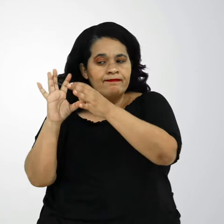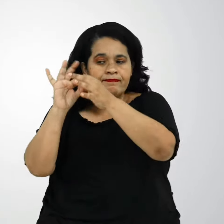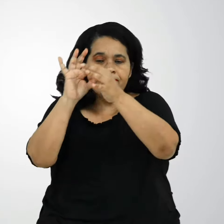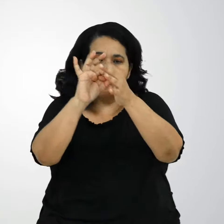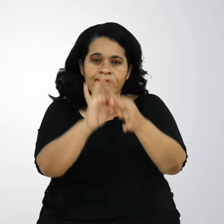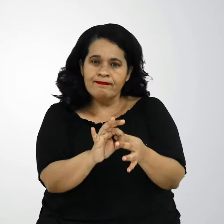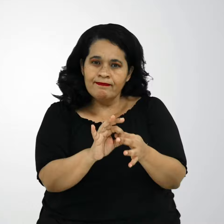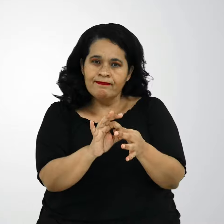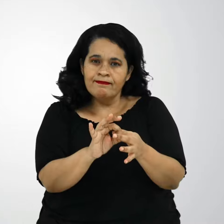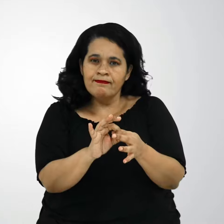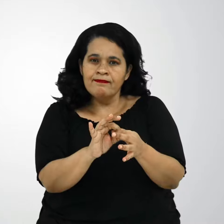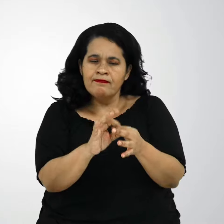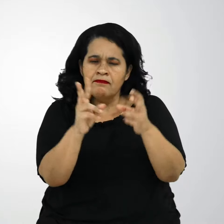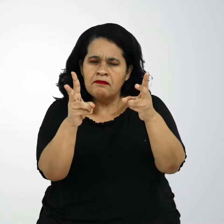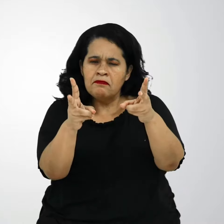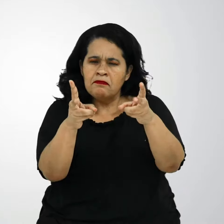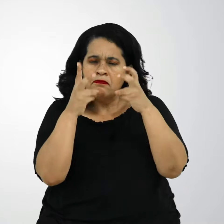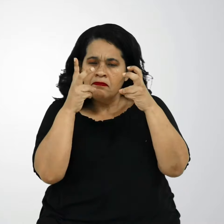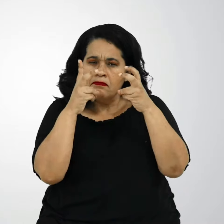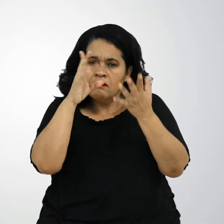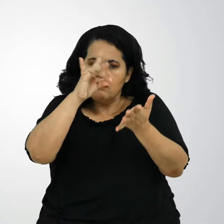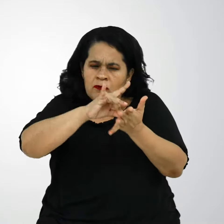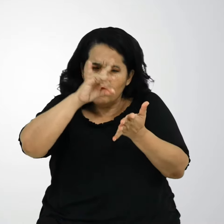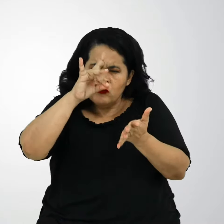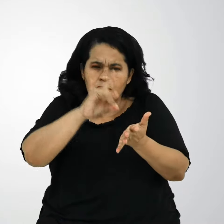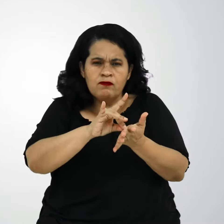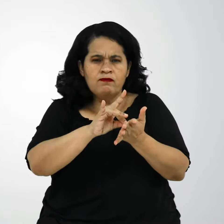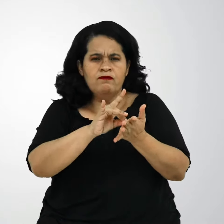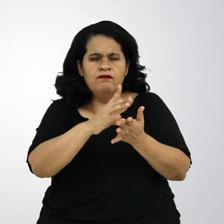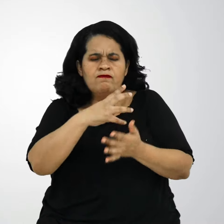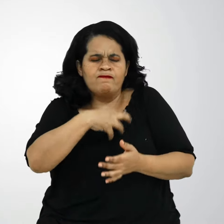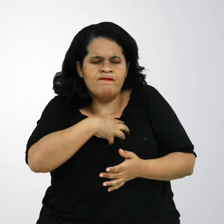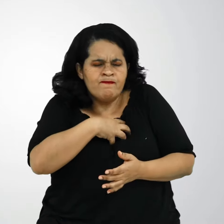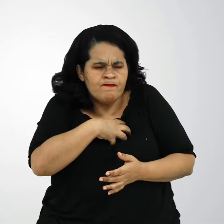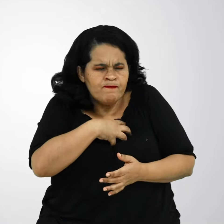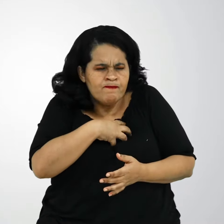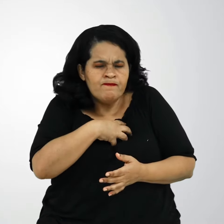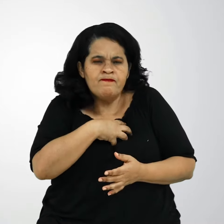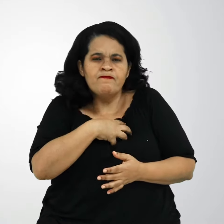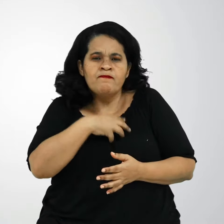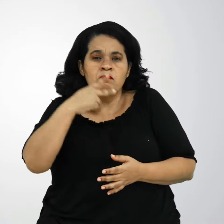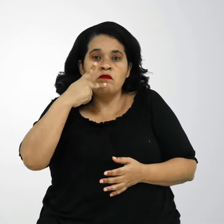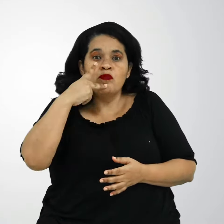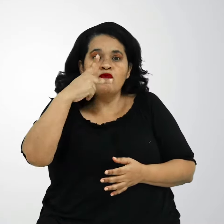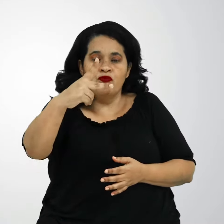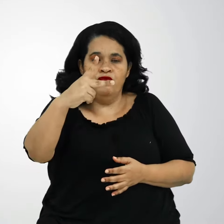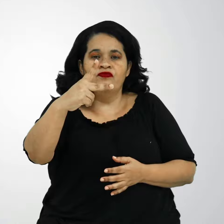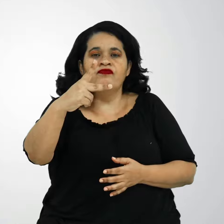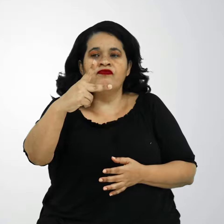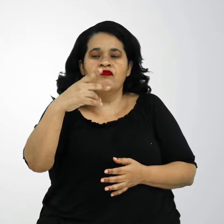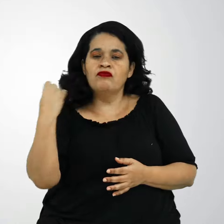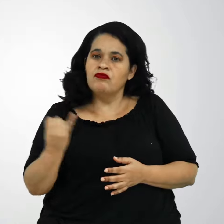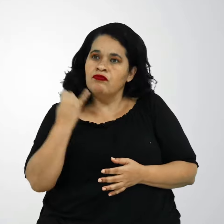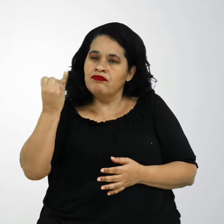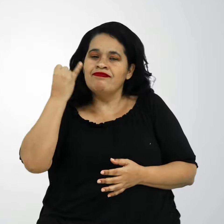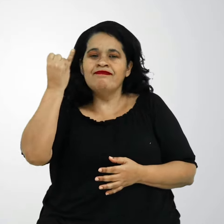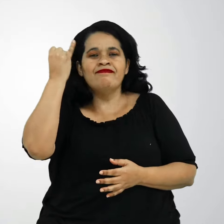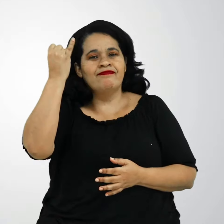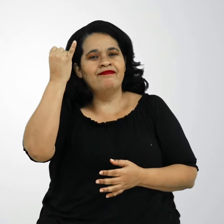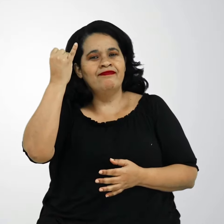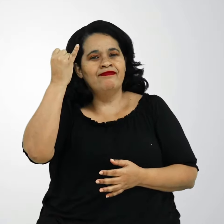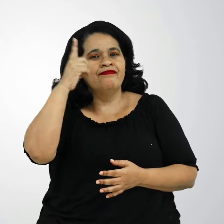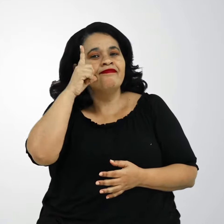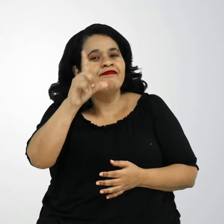fazer todo sentido para a gente depois, na hora de comentar a profecia em si, né? Ele é muito importante para o entendimento da